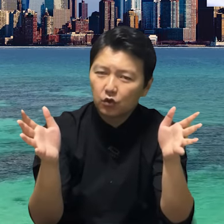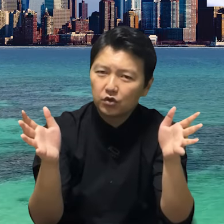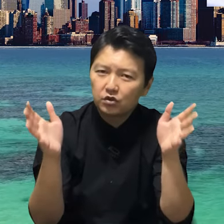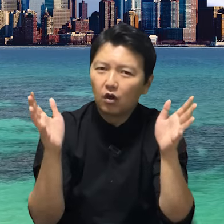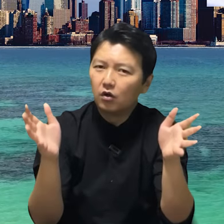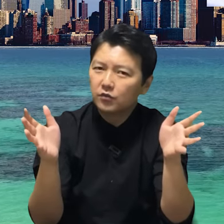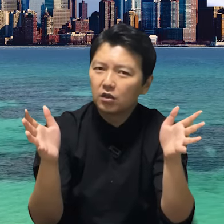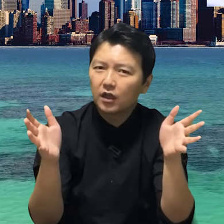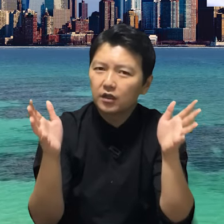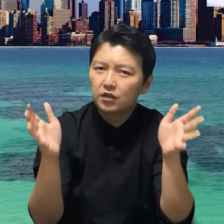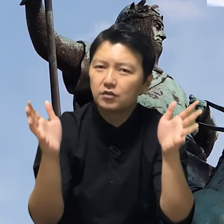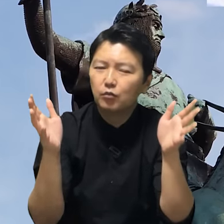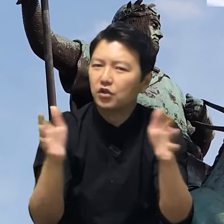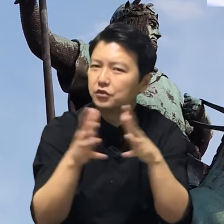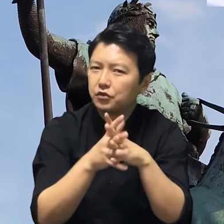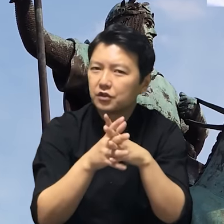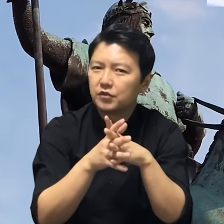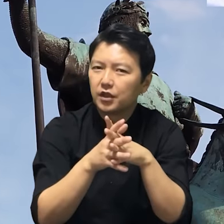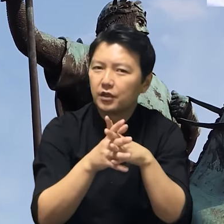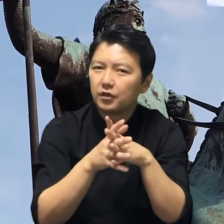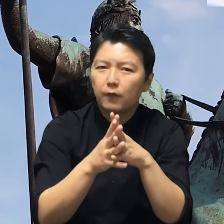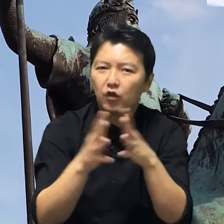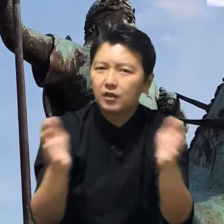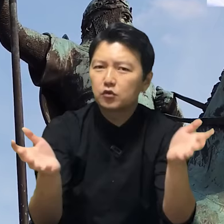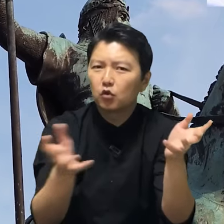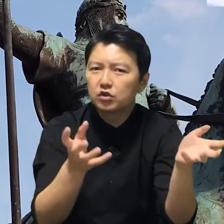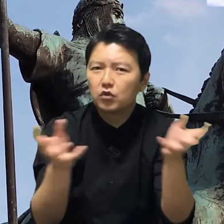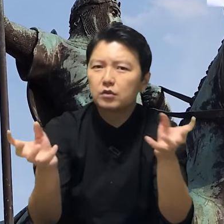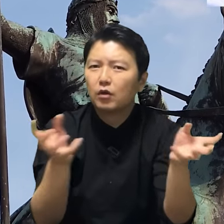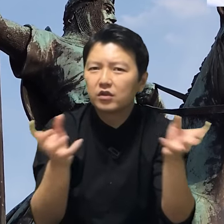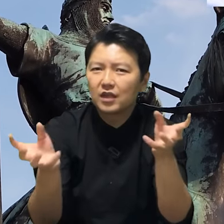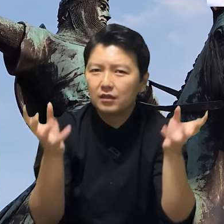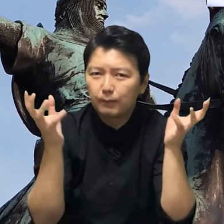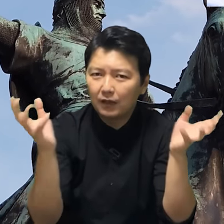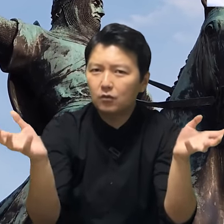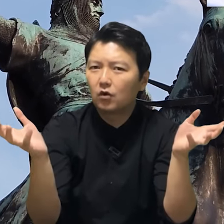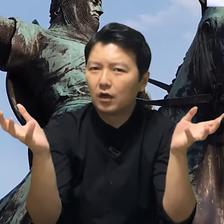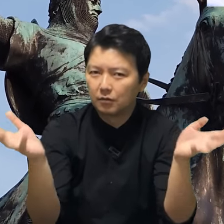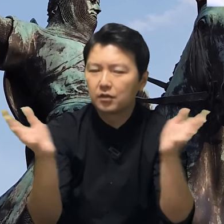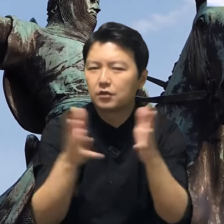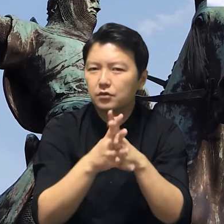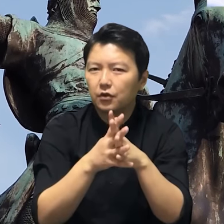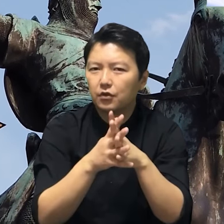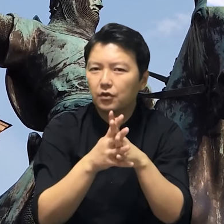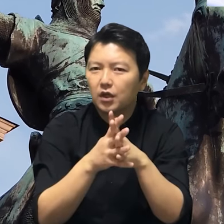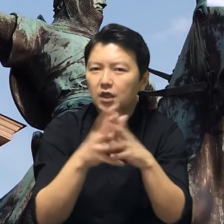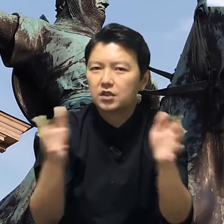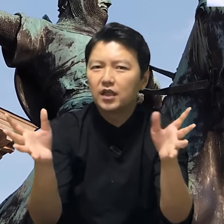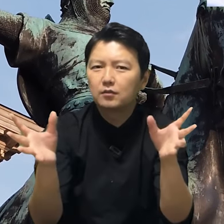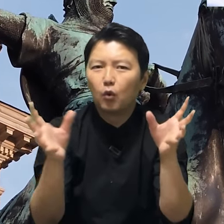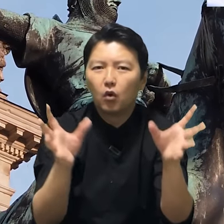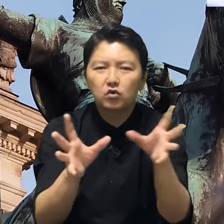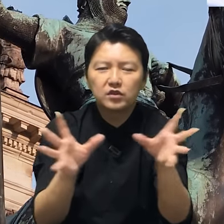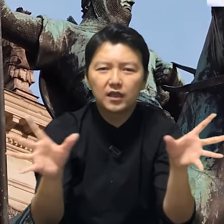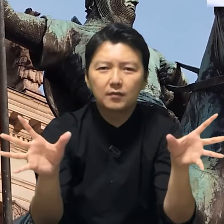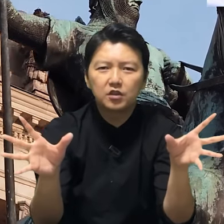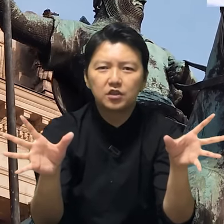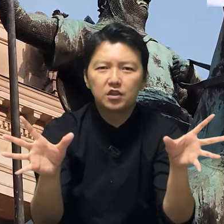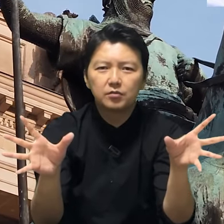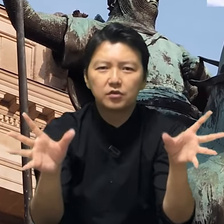초에는 엄청나게 큰 머릿수였습니다. 왜냐면 조직원들 먹여 살릴 방도가 없었거든요. 그때는 모든 사람들의 직업은